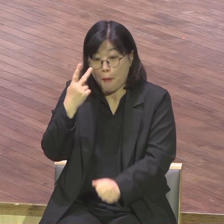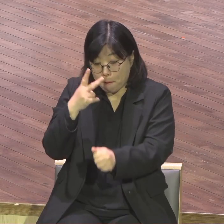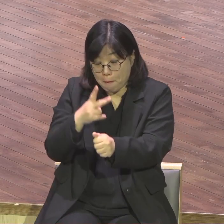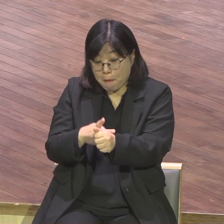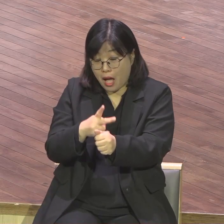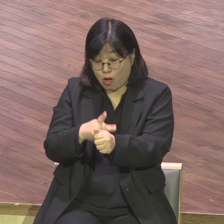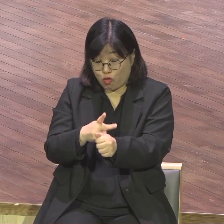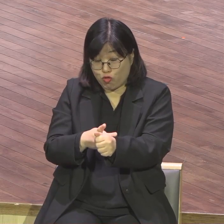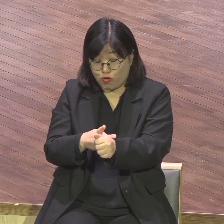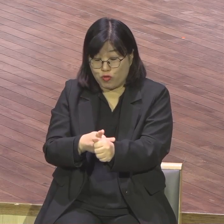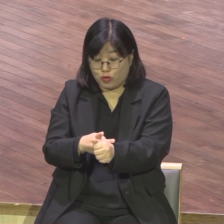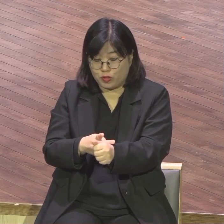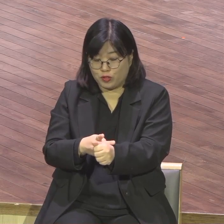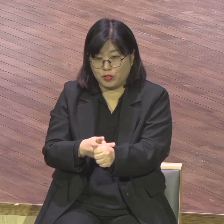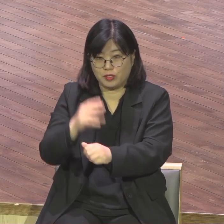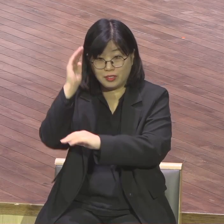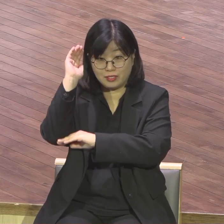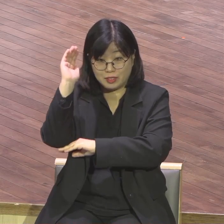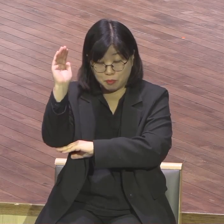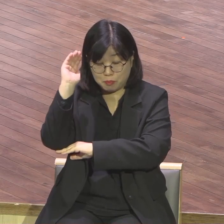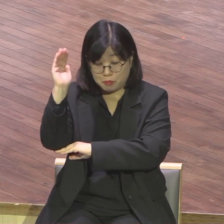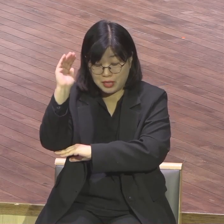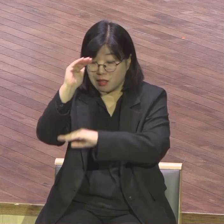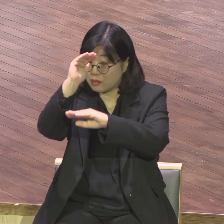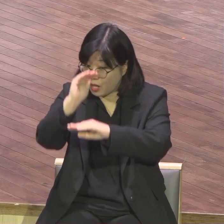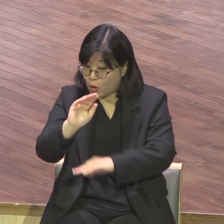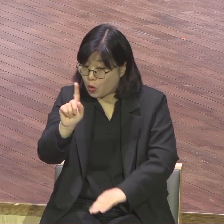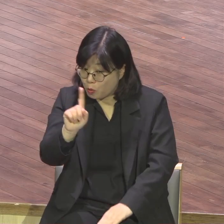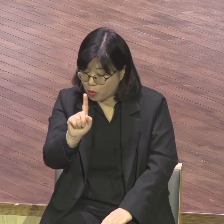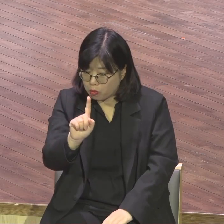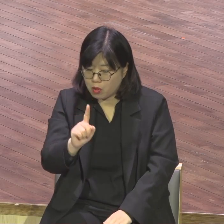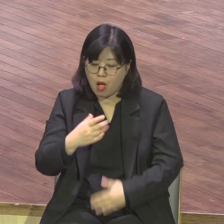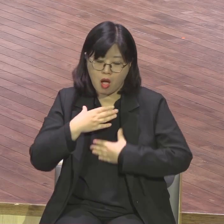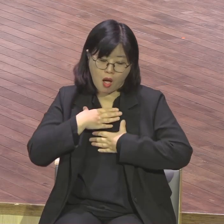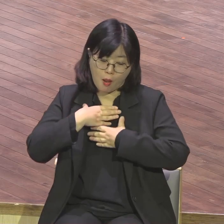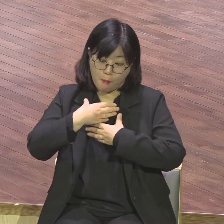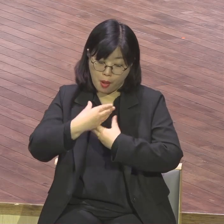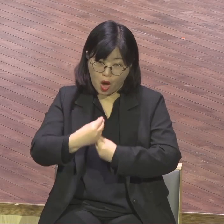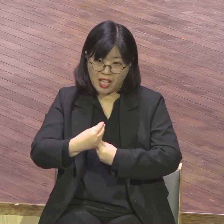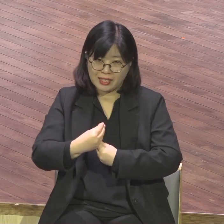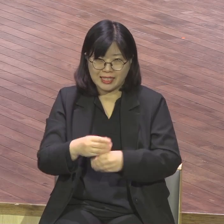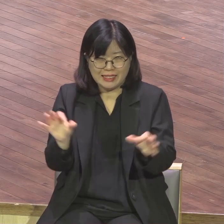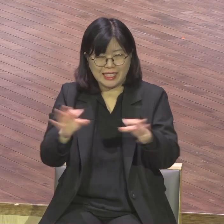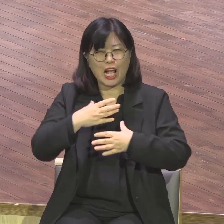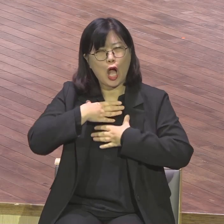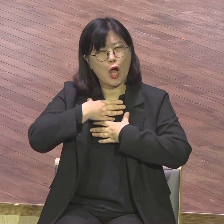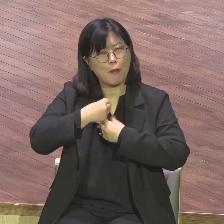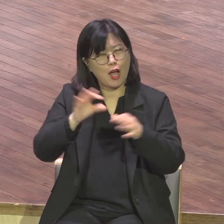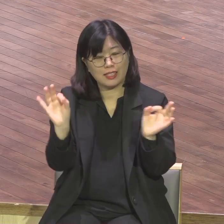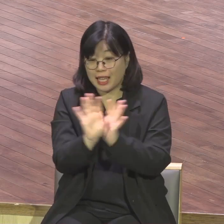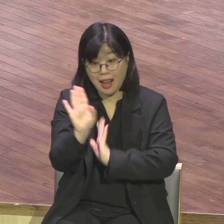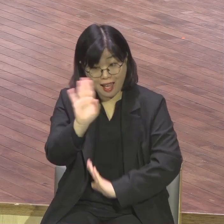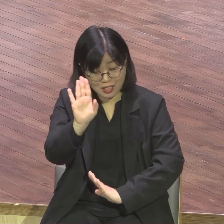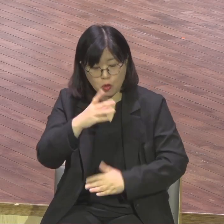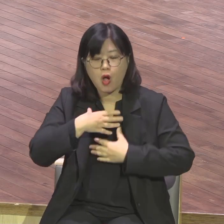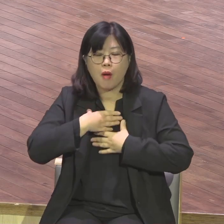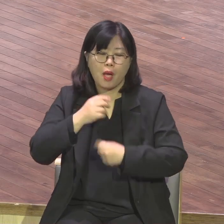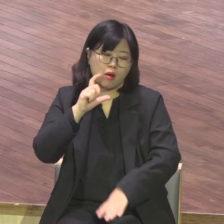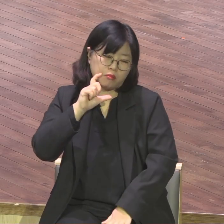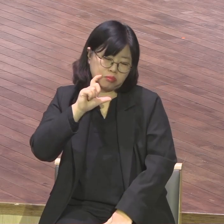평강을 누리는 삶, 그런 삶을 통해서 어떻게 영적 영향력을 입혀 나가는지에 대해서